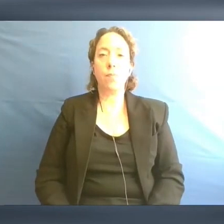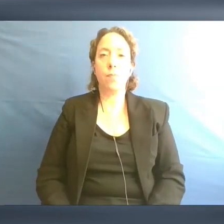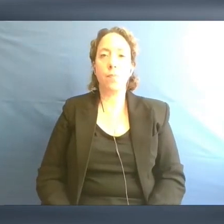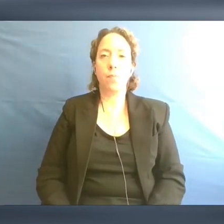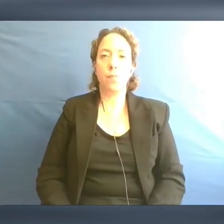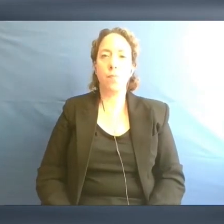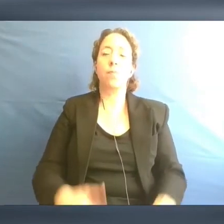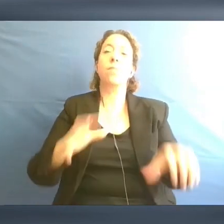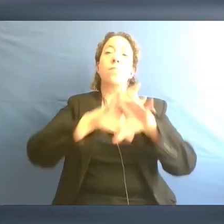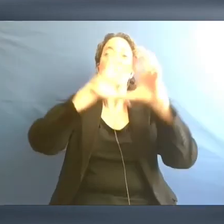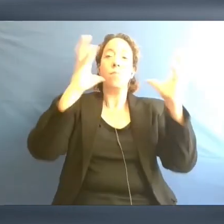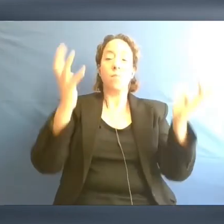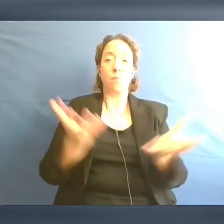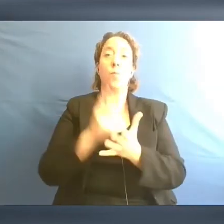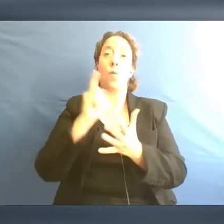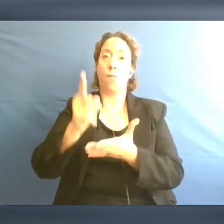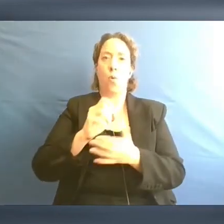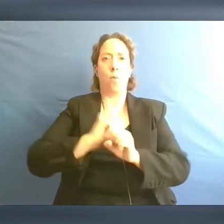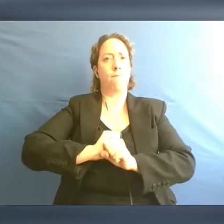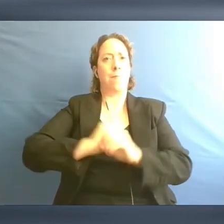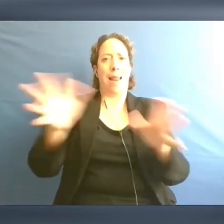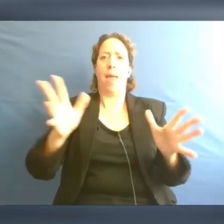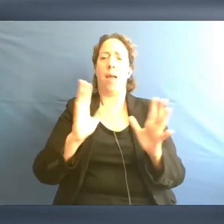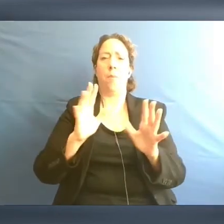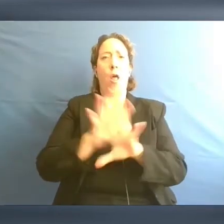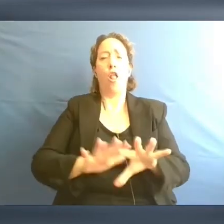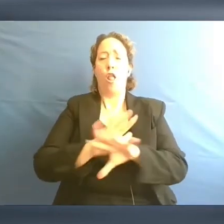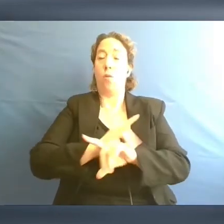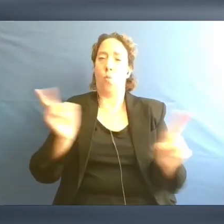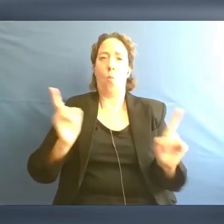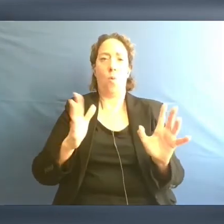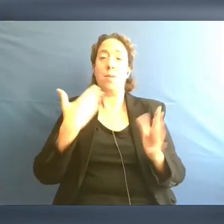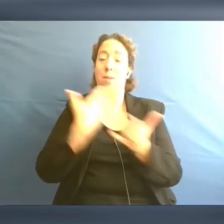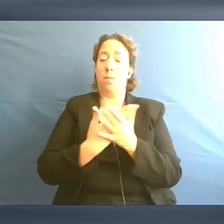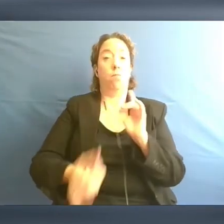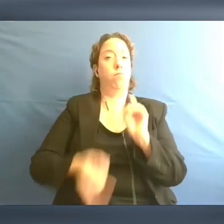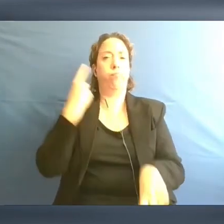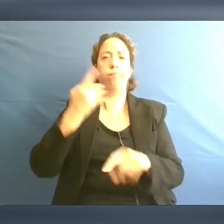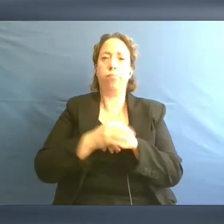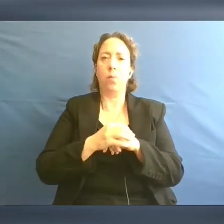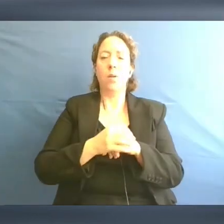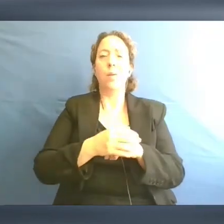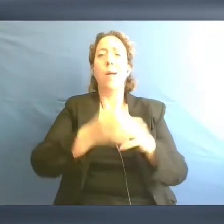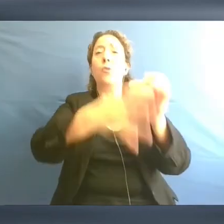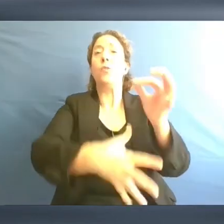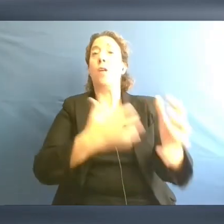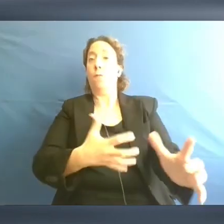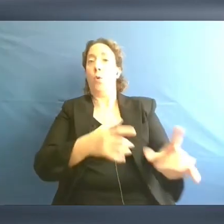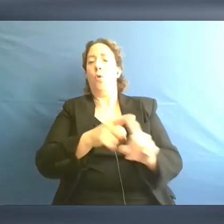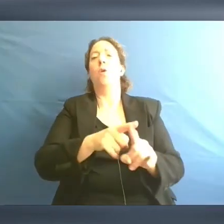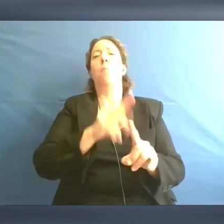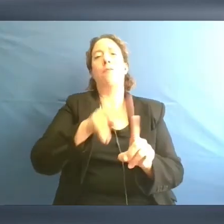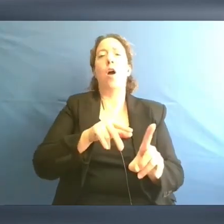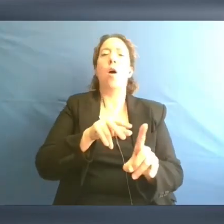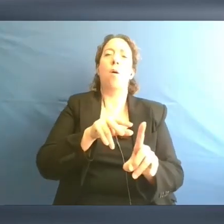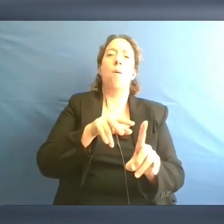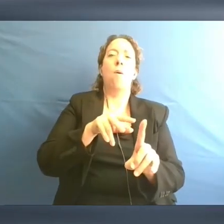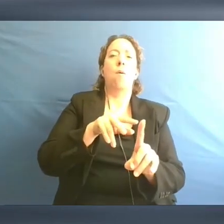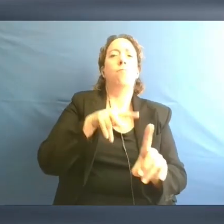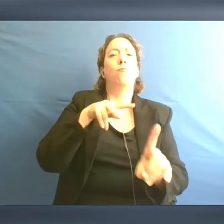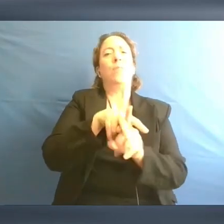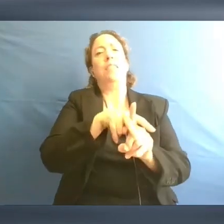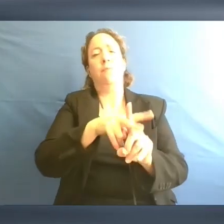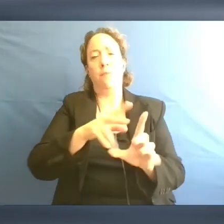ça doit être non ambigu, c'est un principe très fort. Alors, le résultat attendu peut avoir une part de subjectivité, puisque